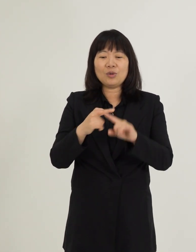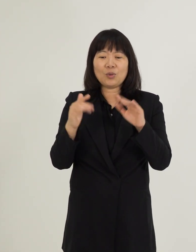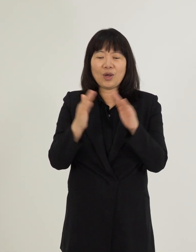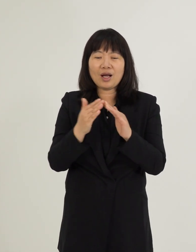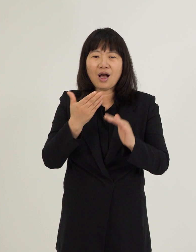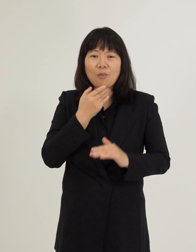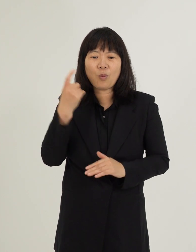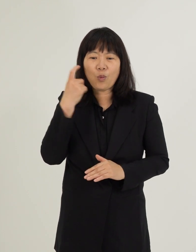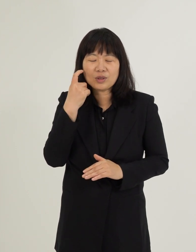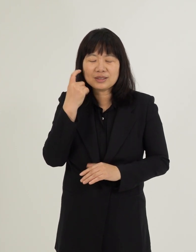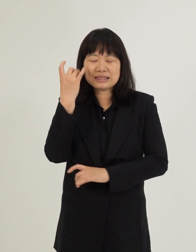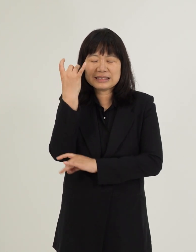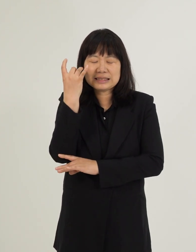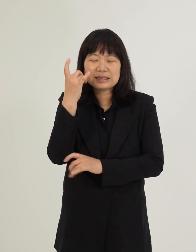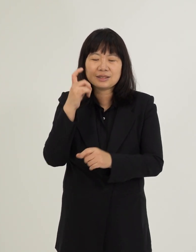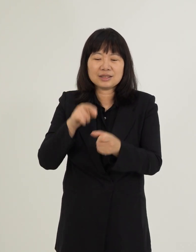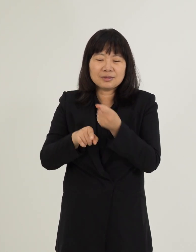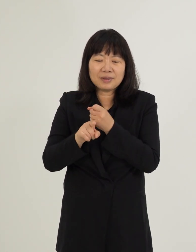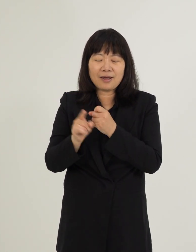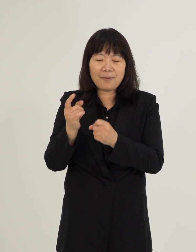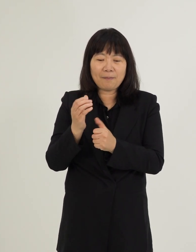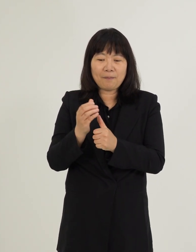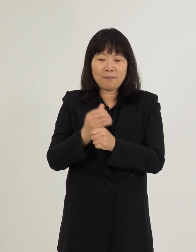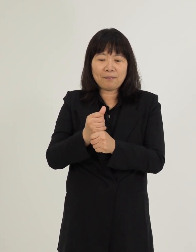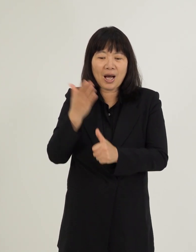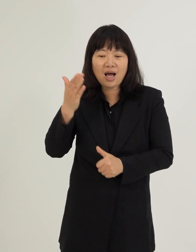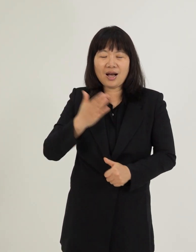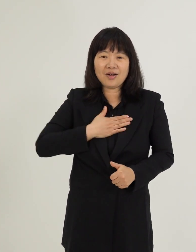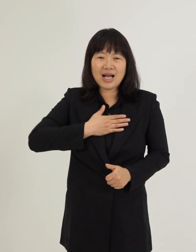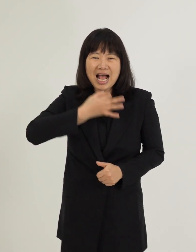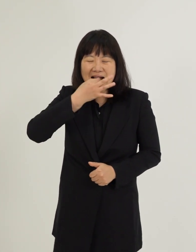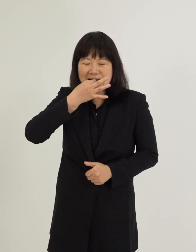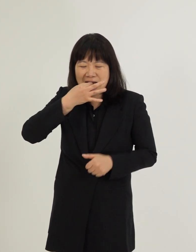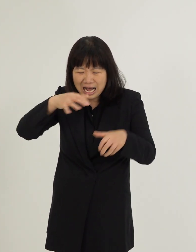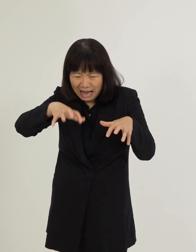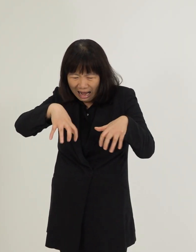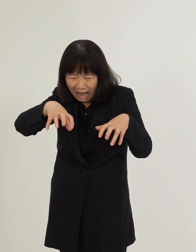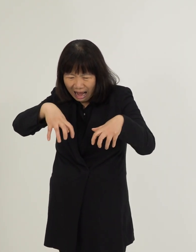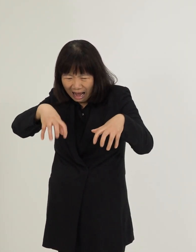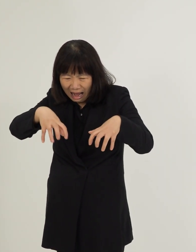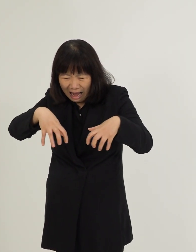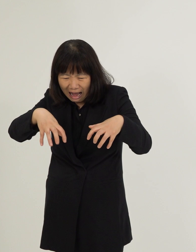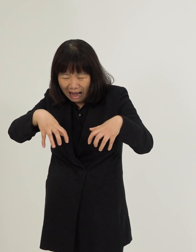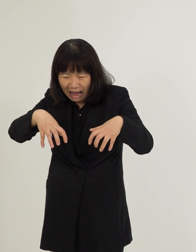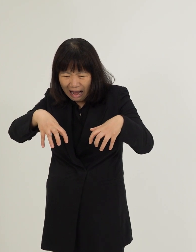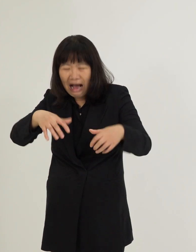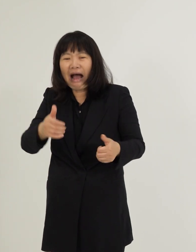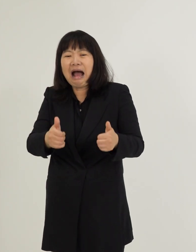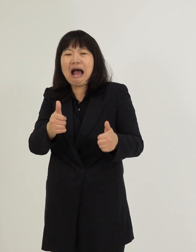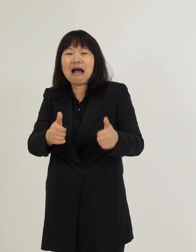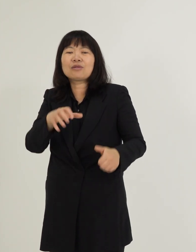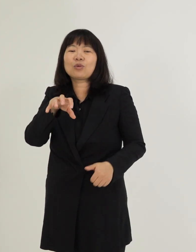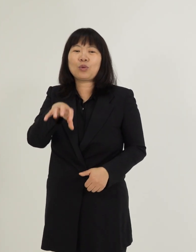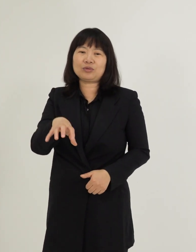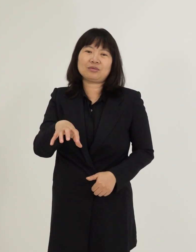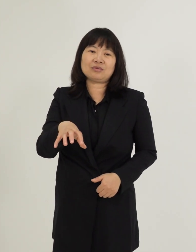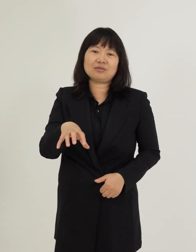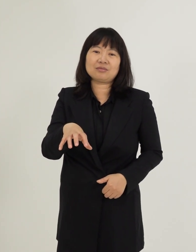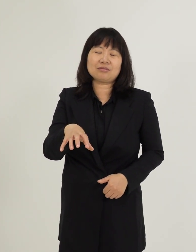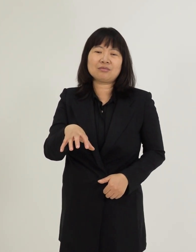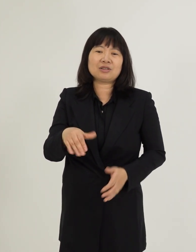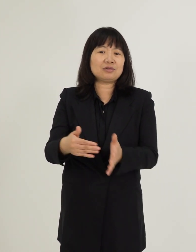본질을 놓쳐버리면 그냥 자기 욕심 채우는 경연장 외에는 아무것도 아니에요.